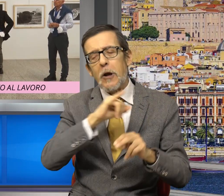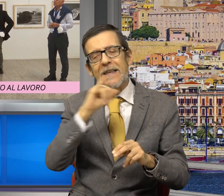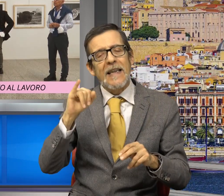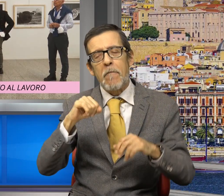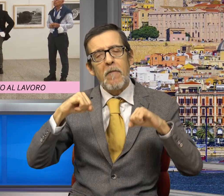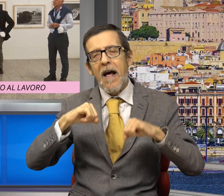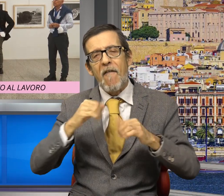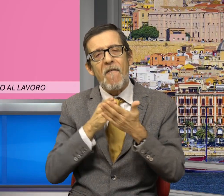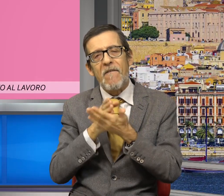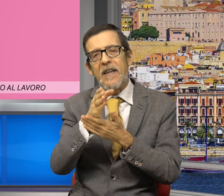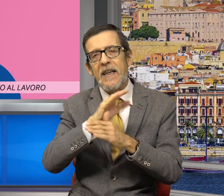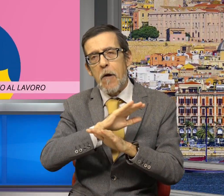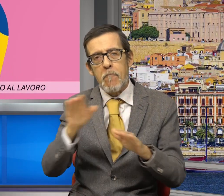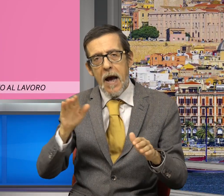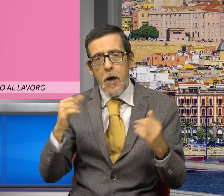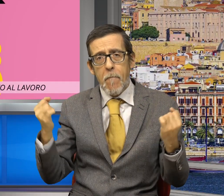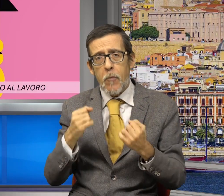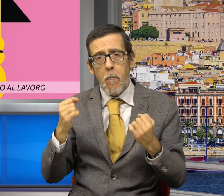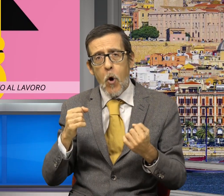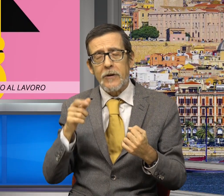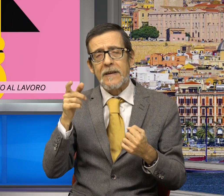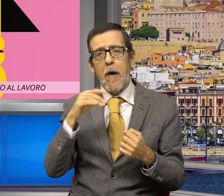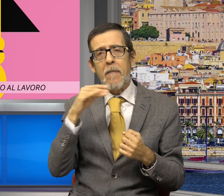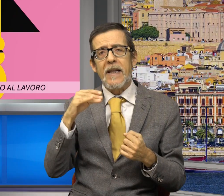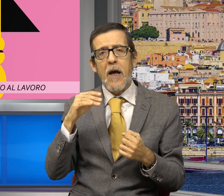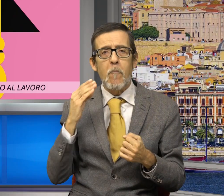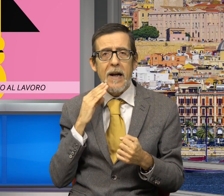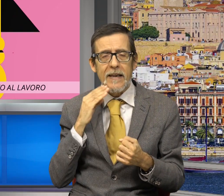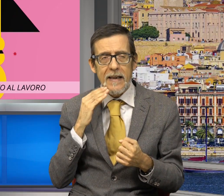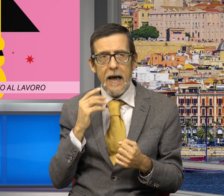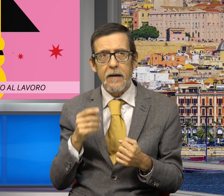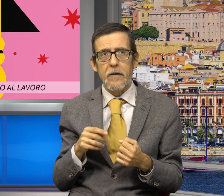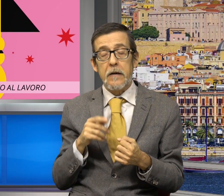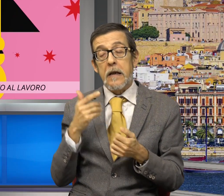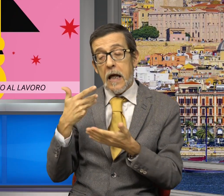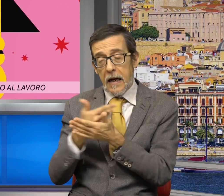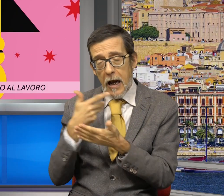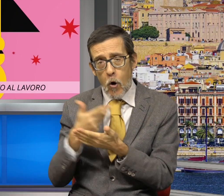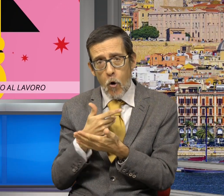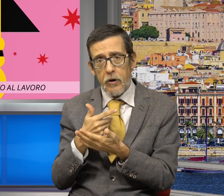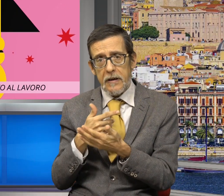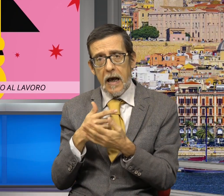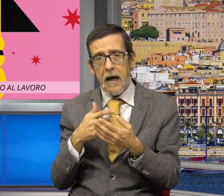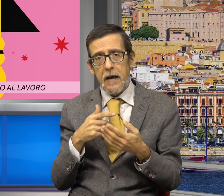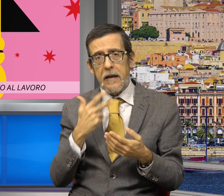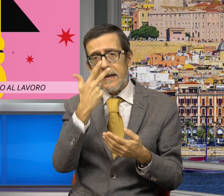Giovani Film Lab promossa da noi dell'Umanitaria, che racconta attraverso tre personaggi la storia del territorio.